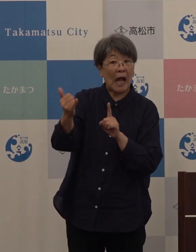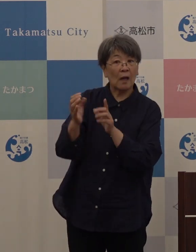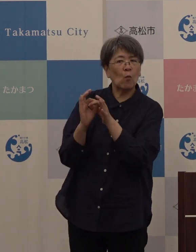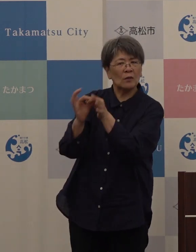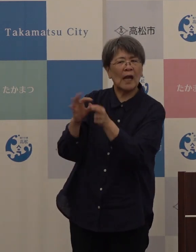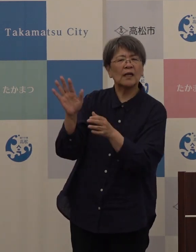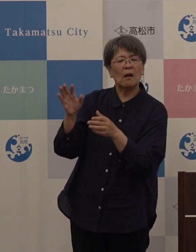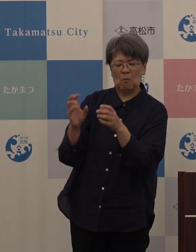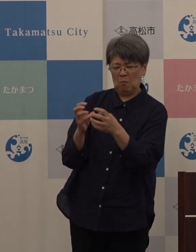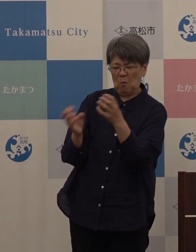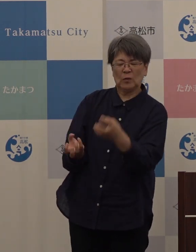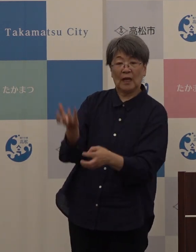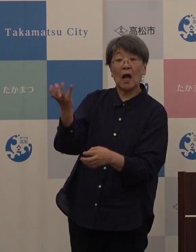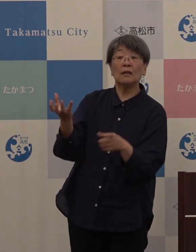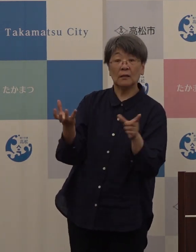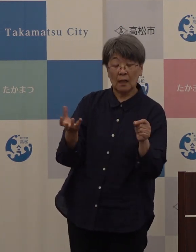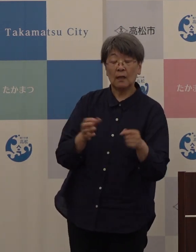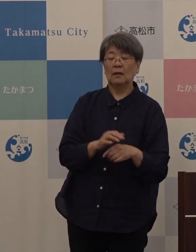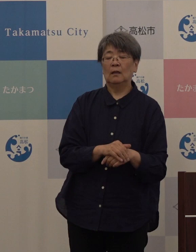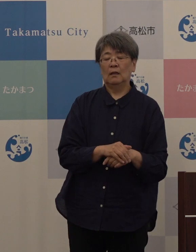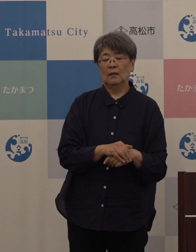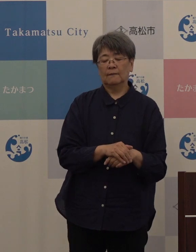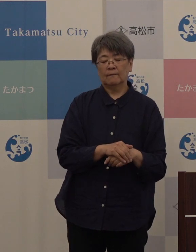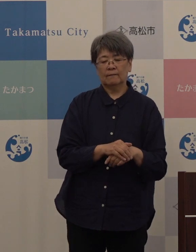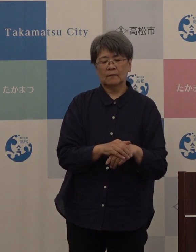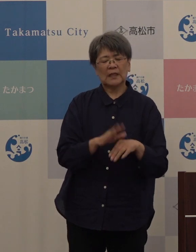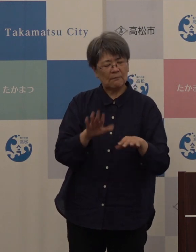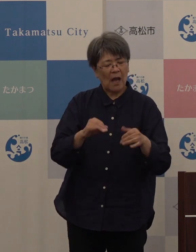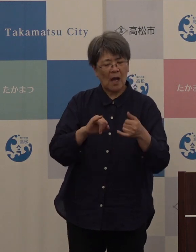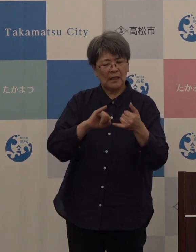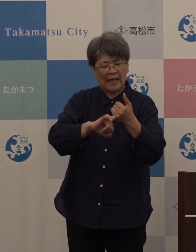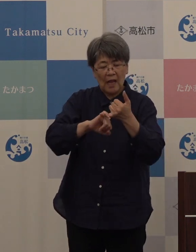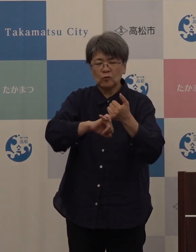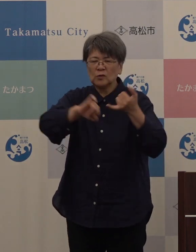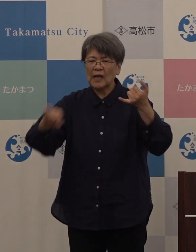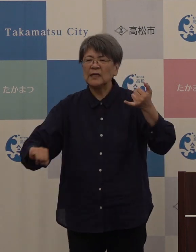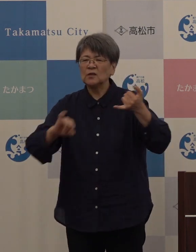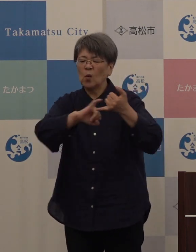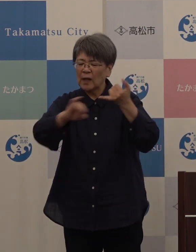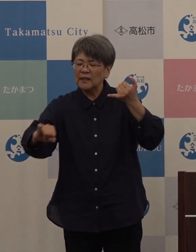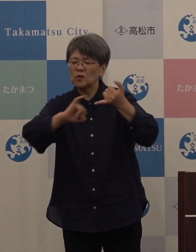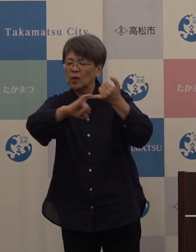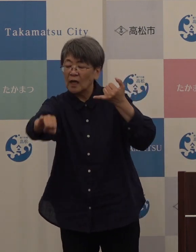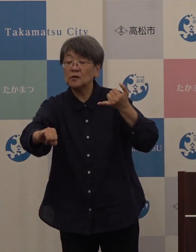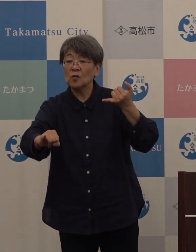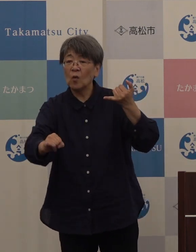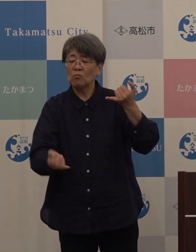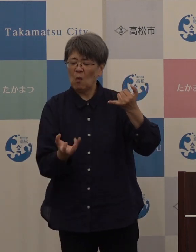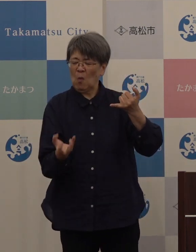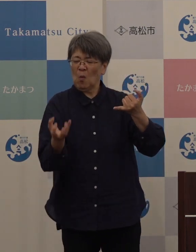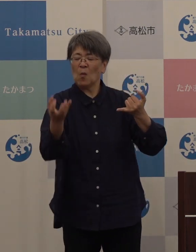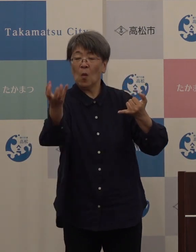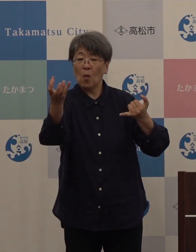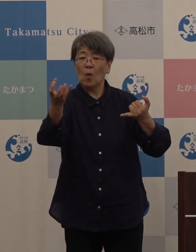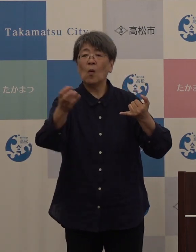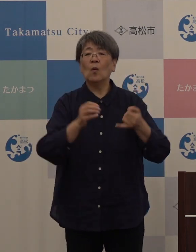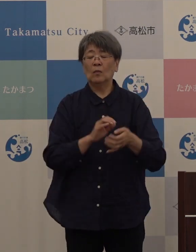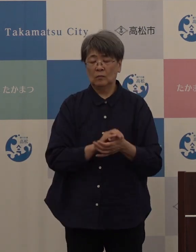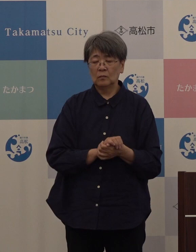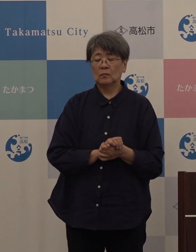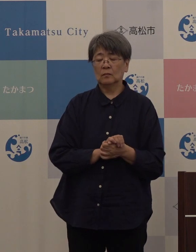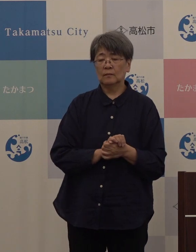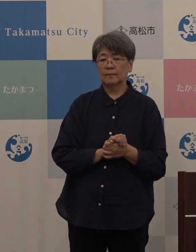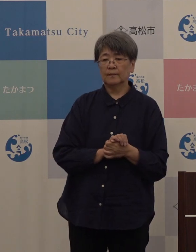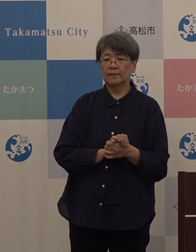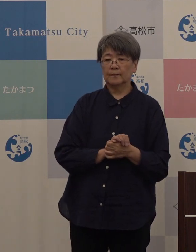に至るまでで、今まあ利用者のまあ契約解除という、今利用者4分の1ほどのまあ利用者の契約解除